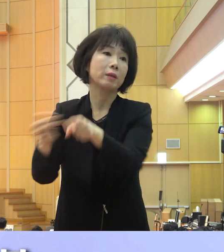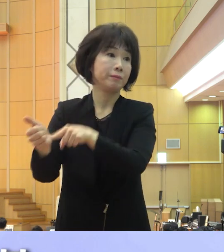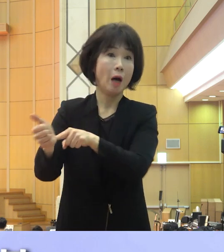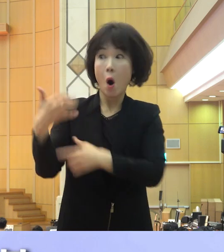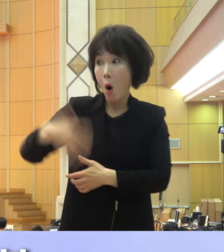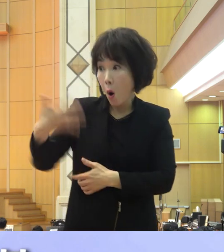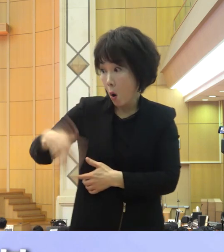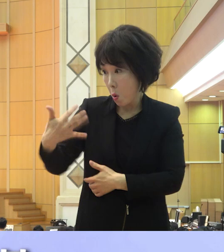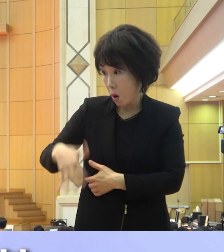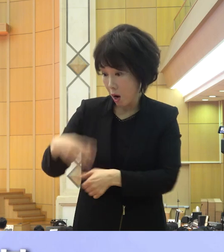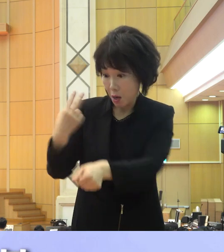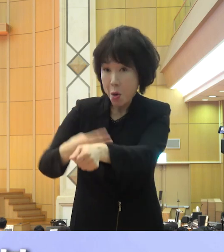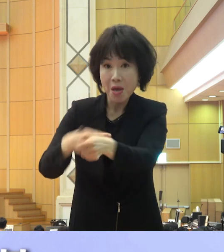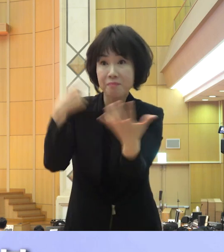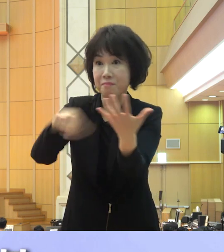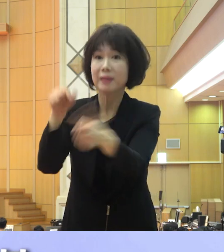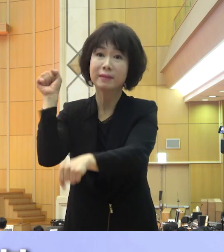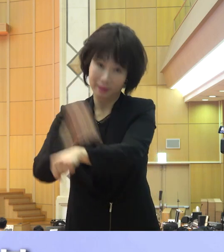대단한